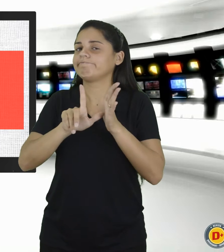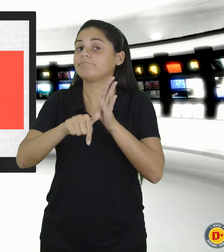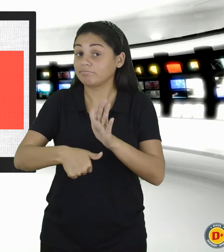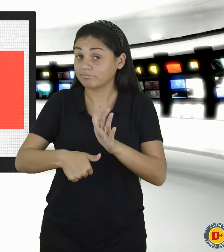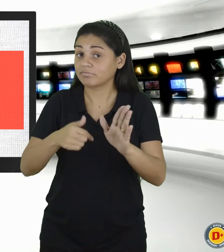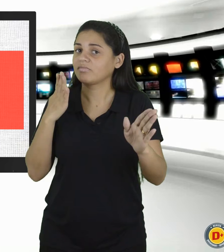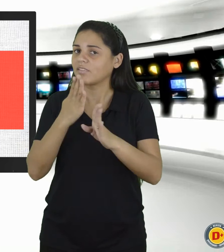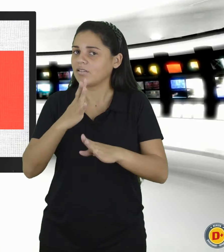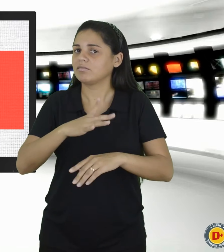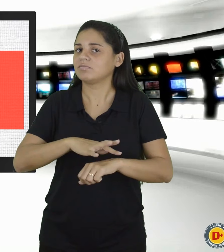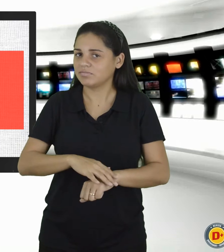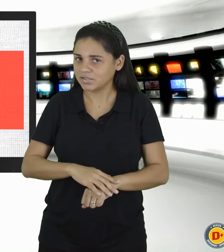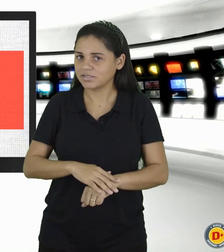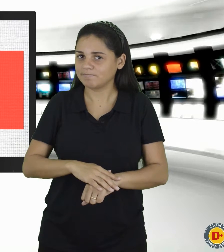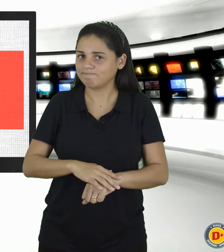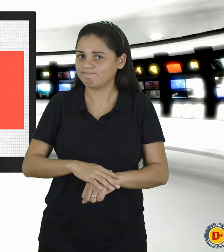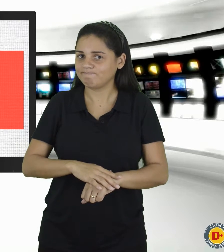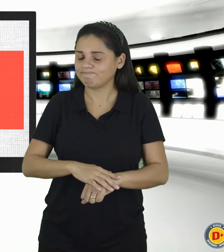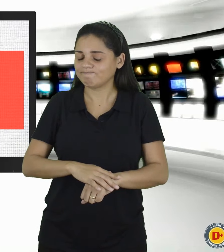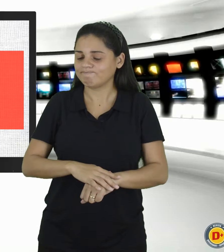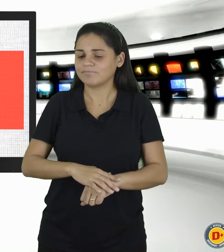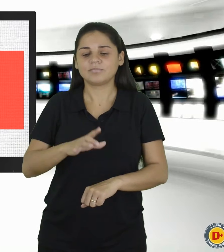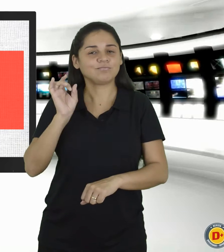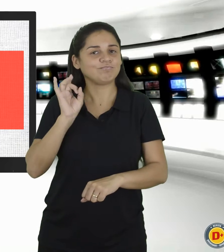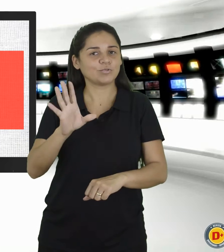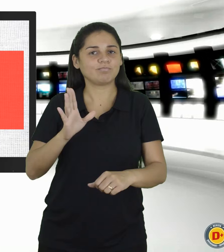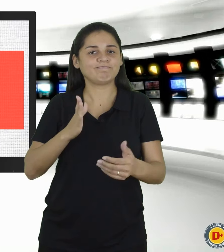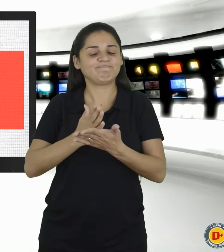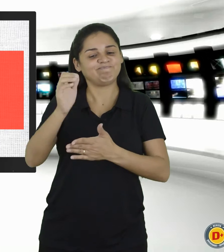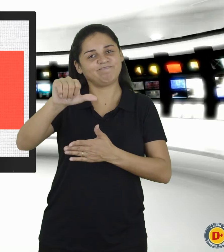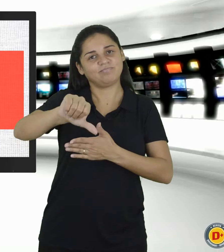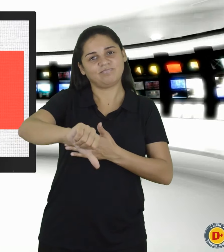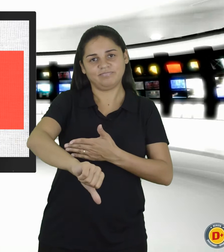Leitora Zilda Maia, via e-mail.